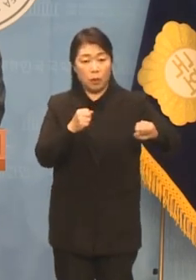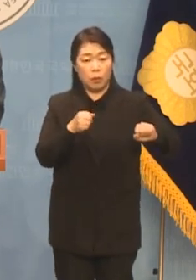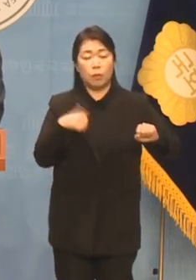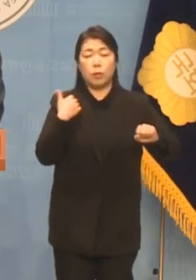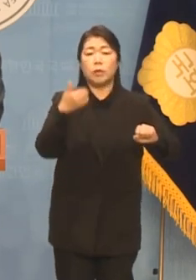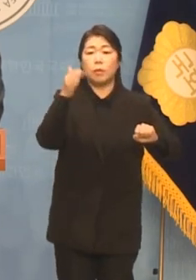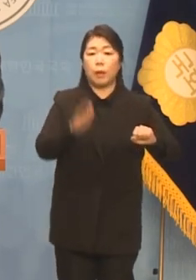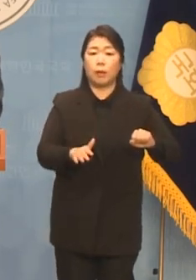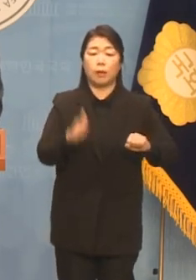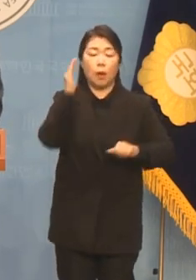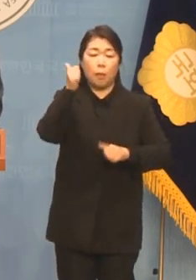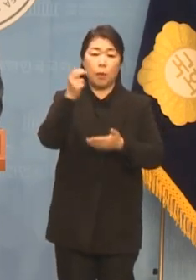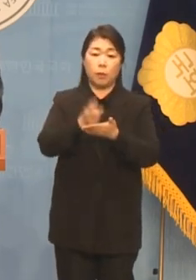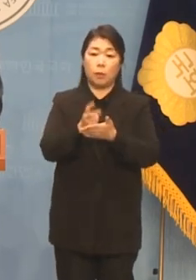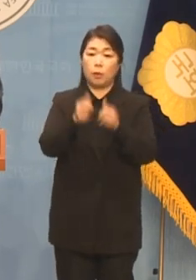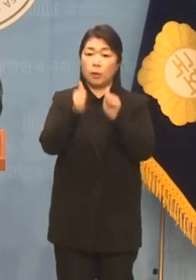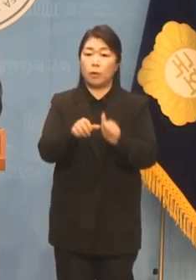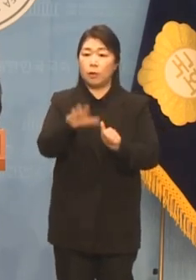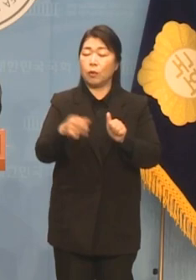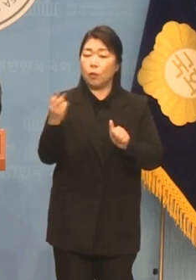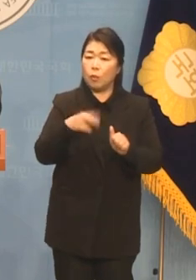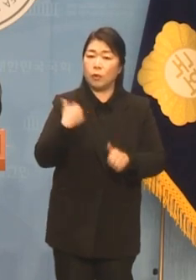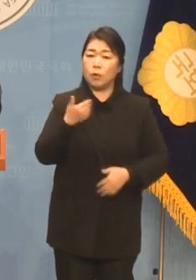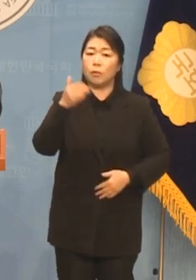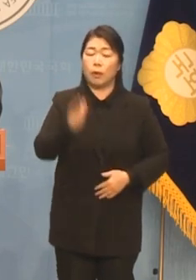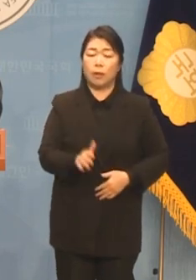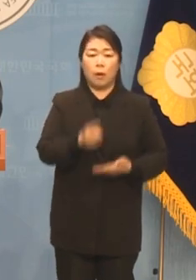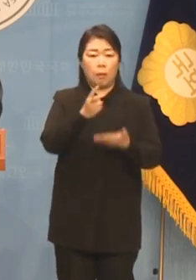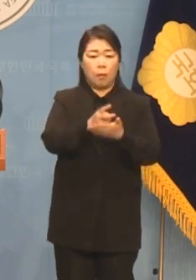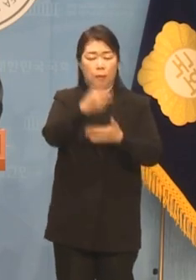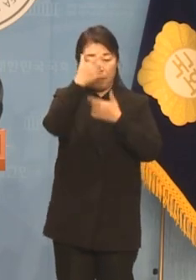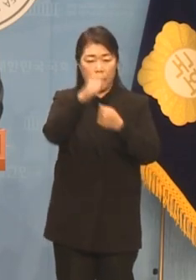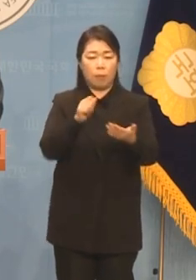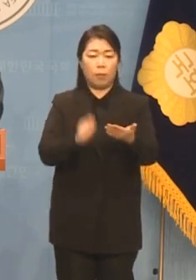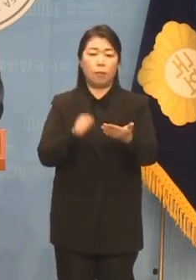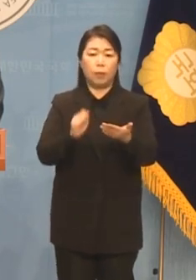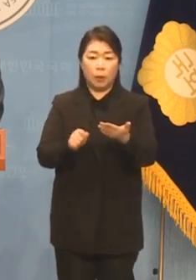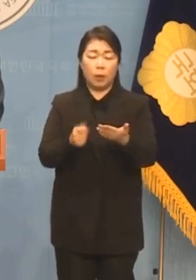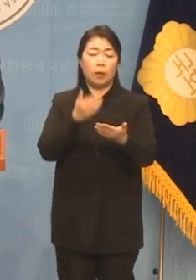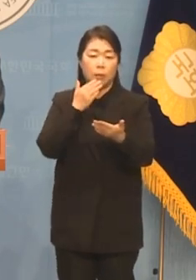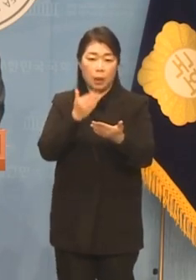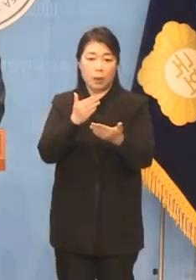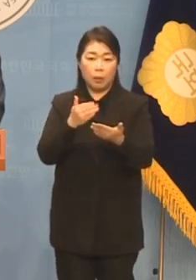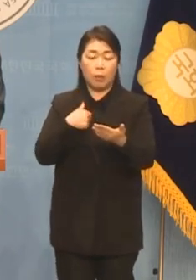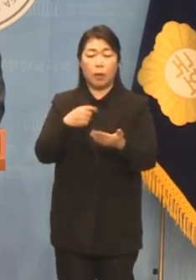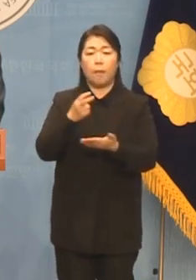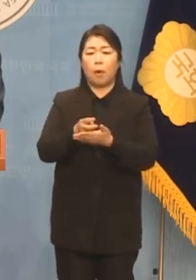다뤄진다 하더라도 합헌 결정이 나올 것이라고 법률전문가로서